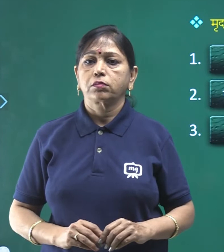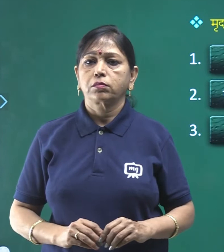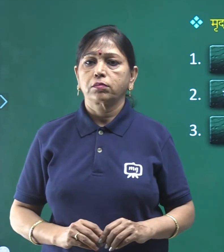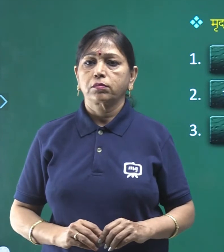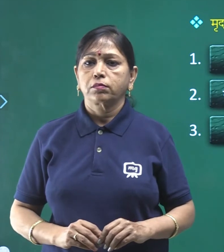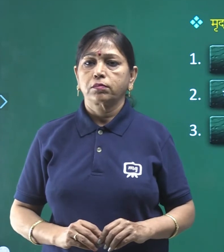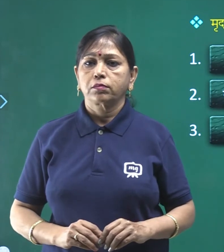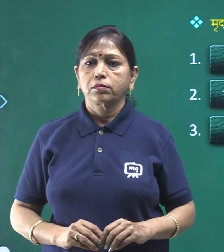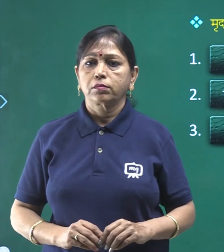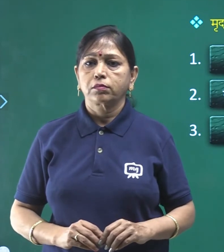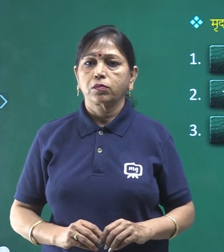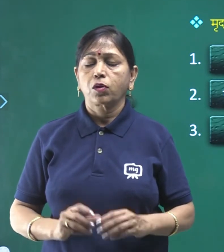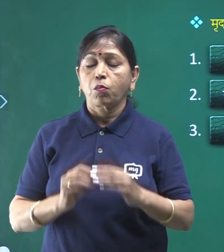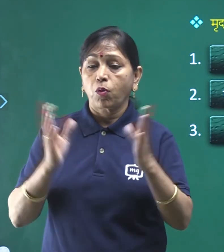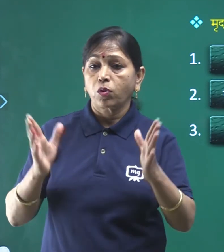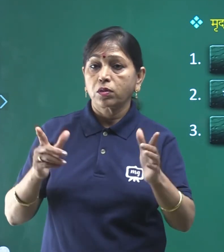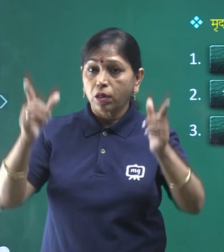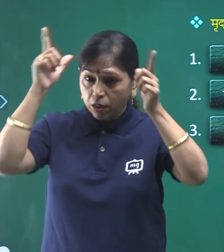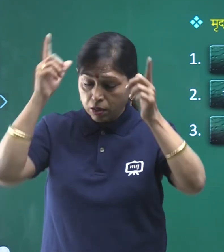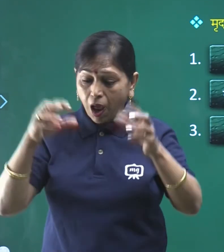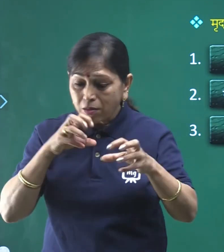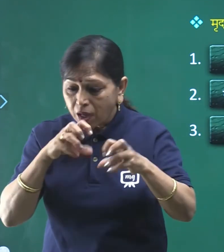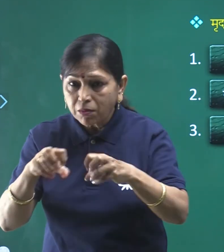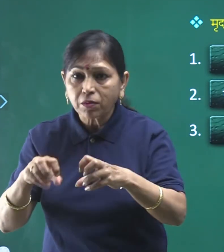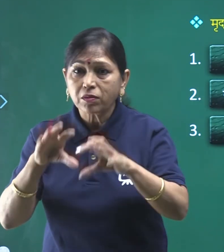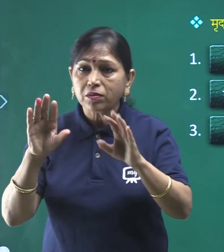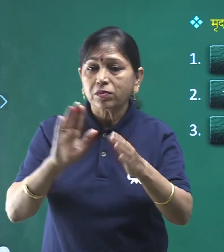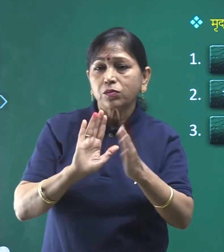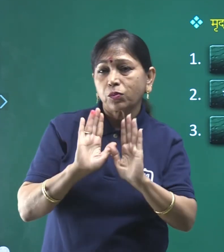आदि प्रसारण को रोकना है